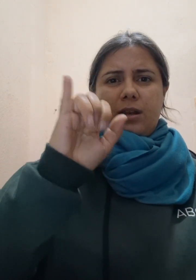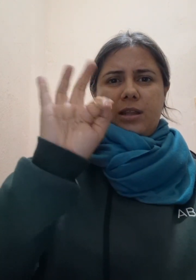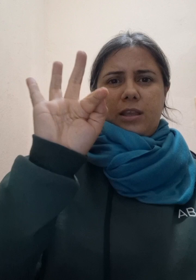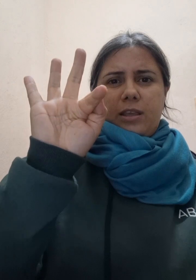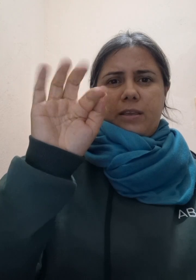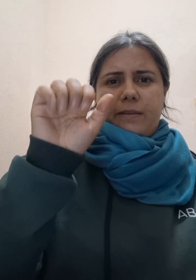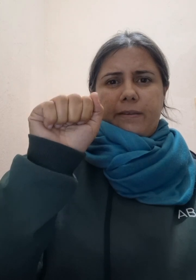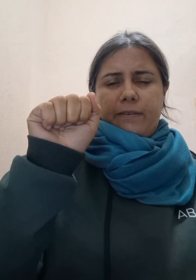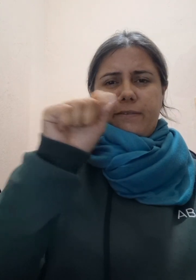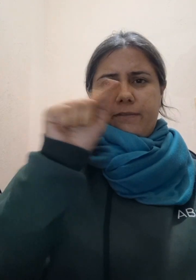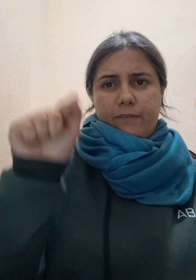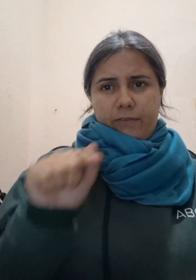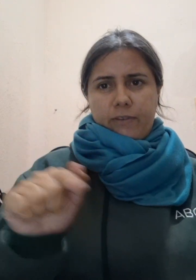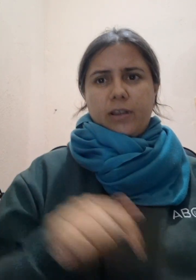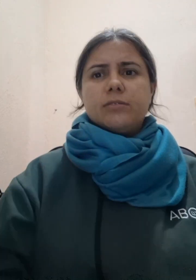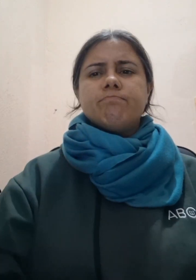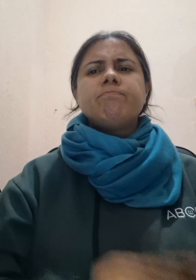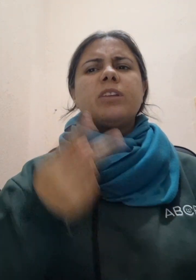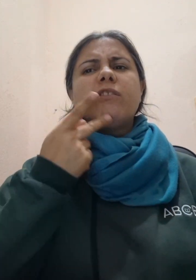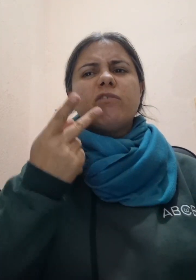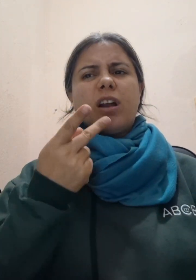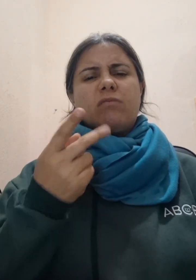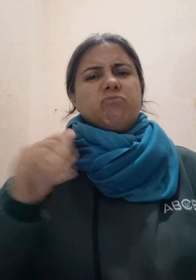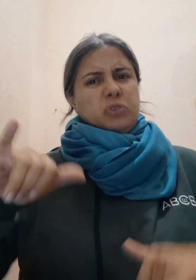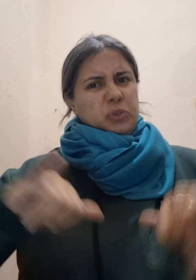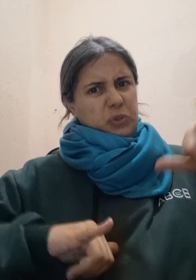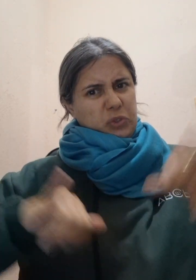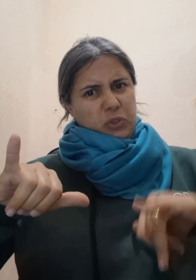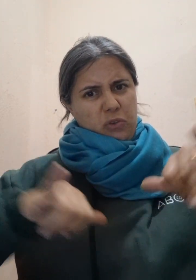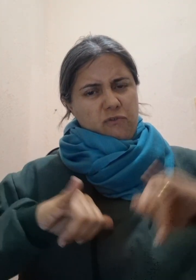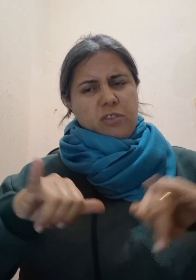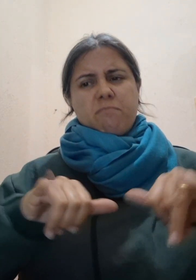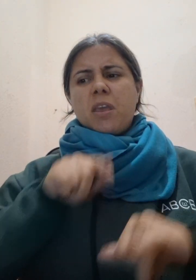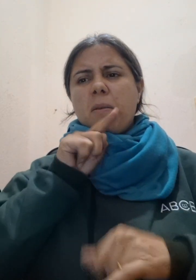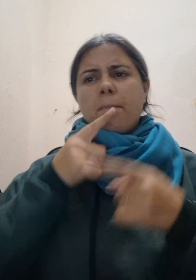O primeiro amigo, com o nome Elifaz,